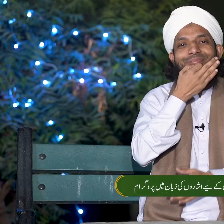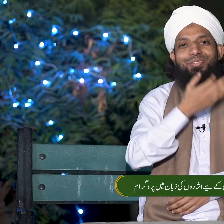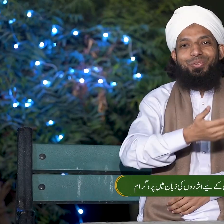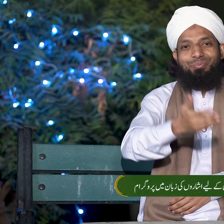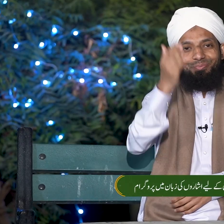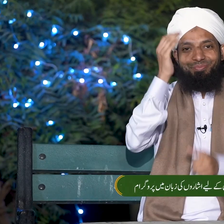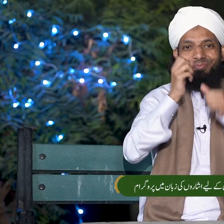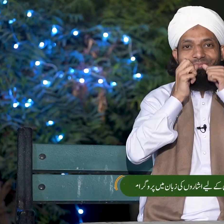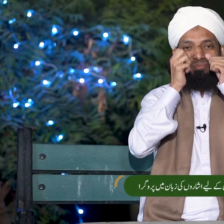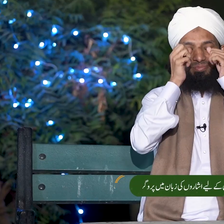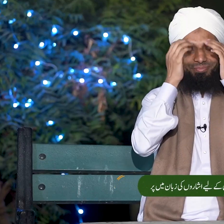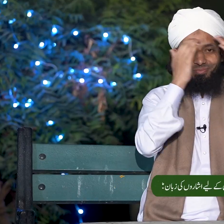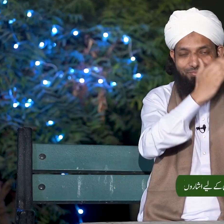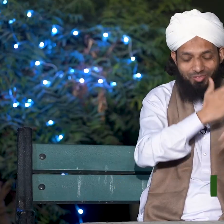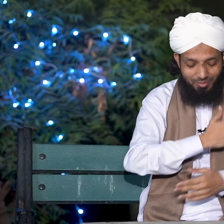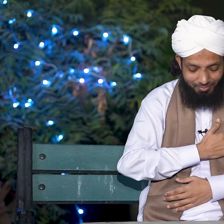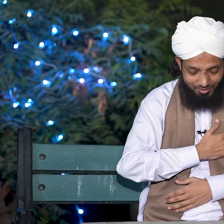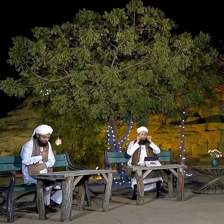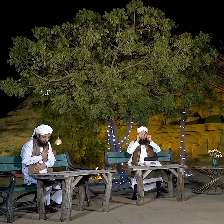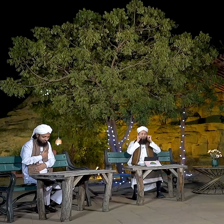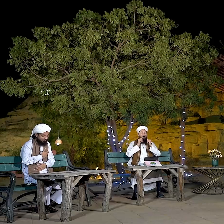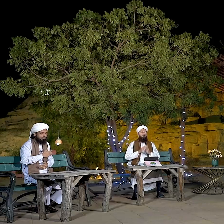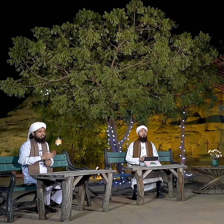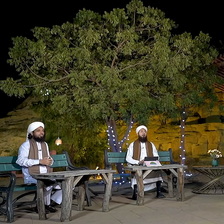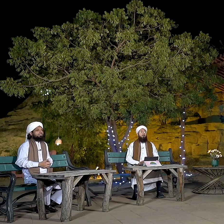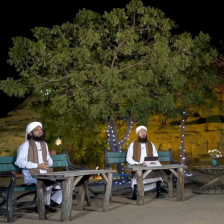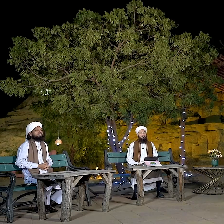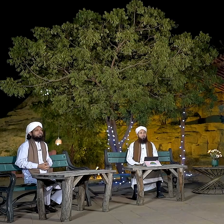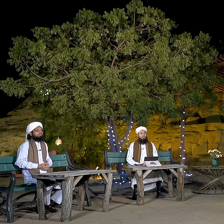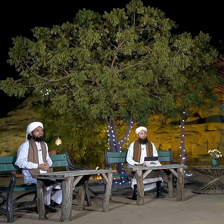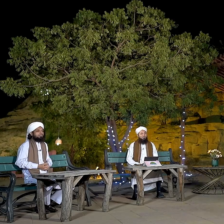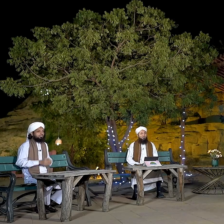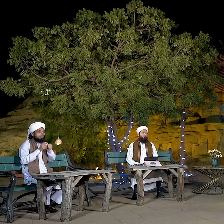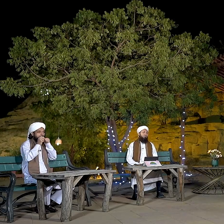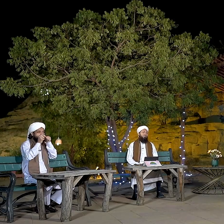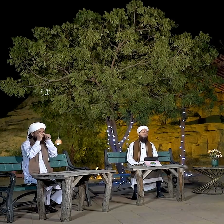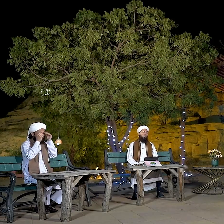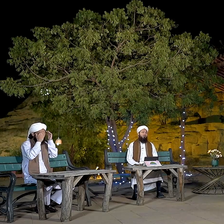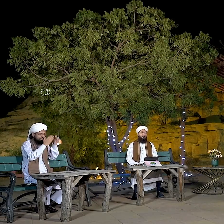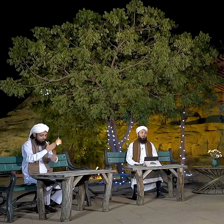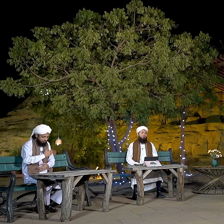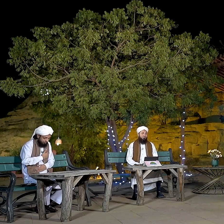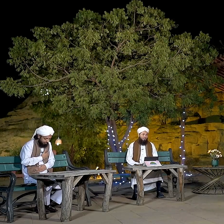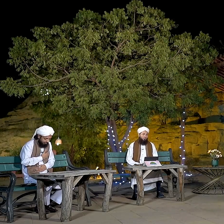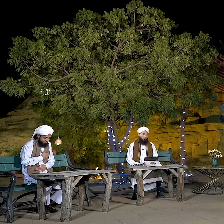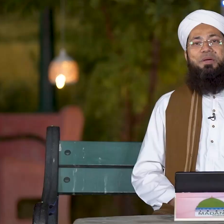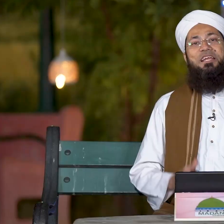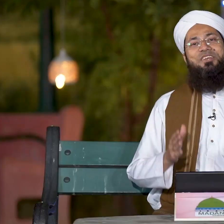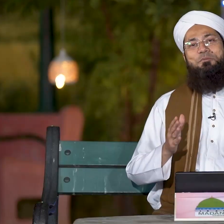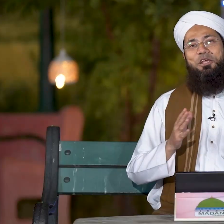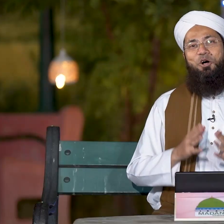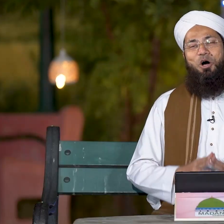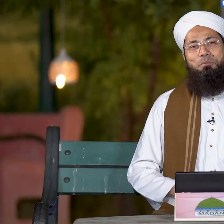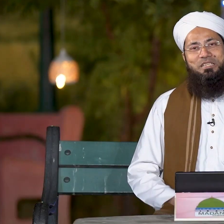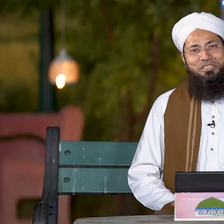الحبیب صلی اللہ علی محمد وعلی آلہ وصحبہ وبارک وسلم۔ پیارے